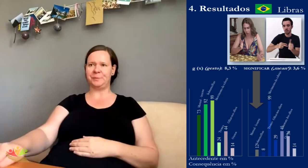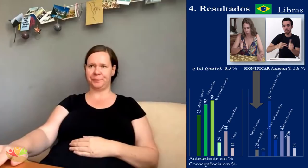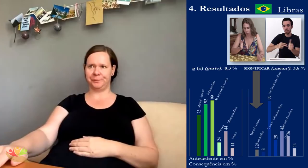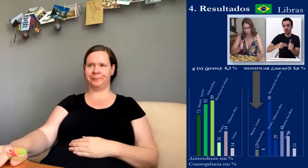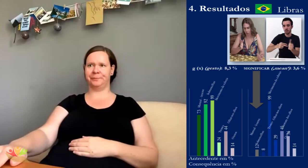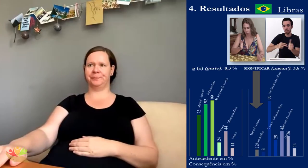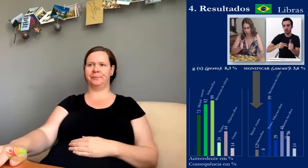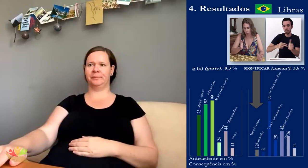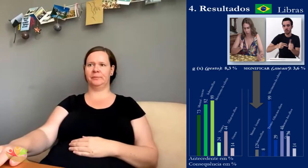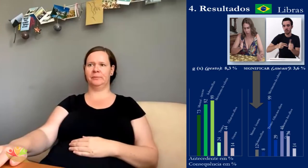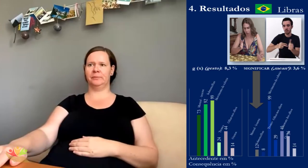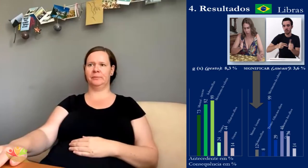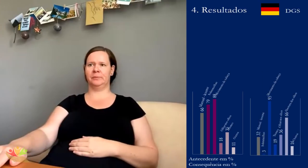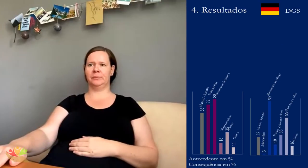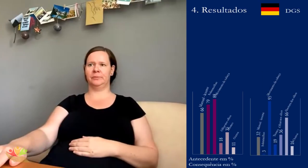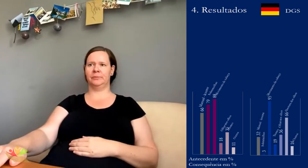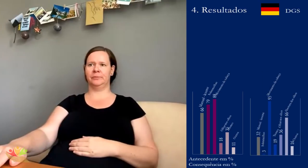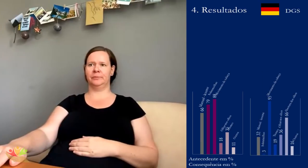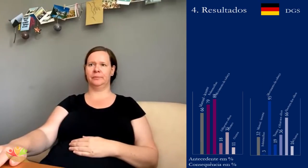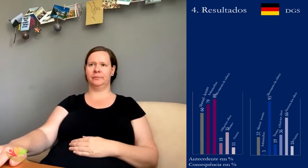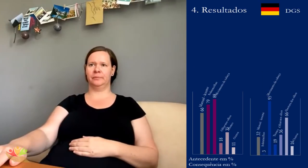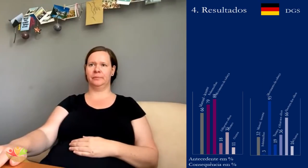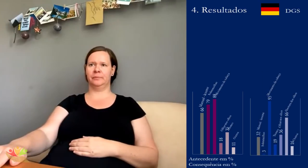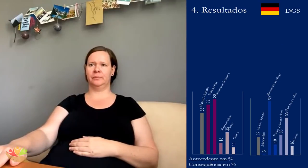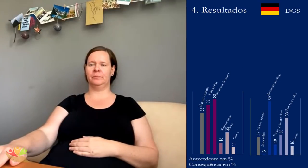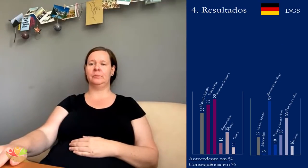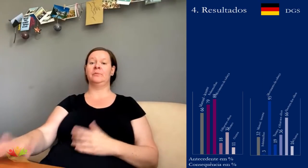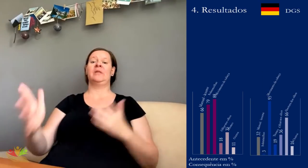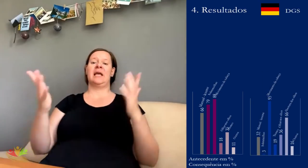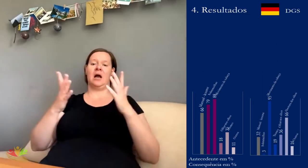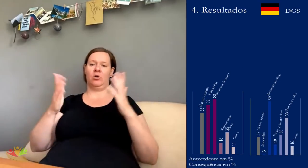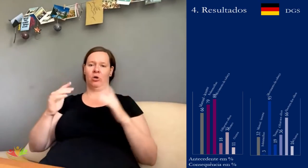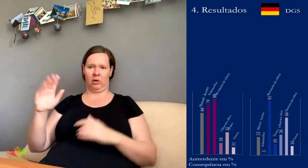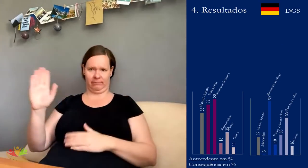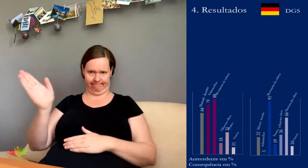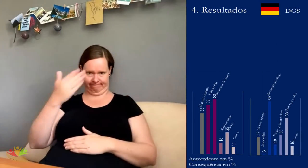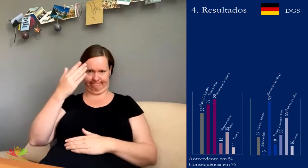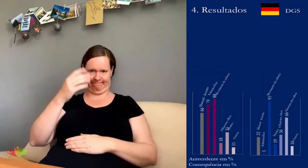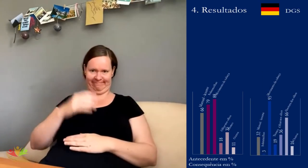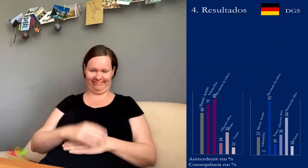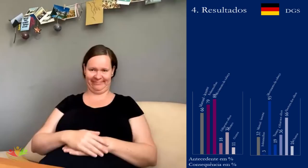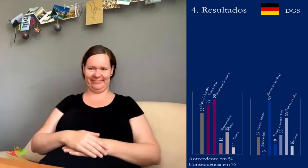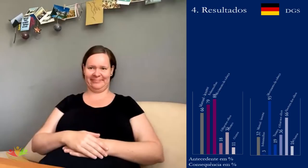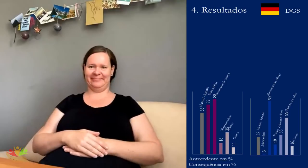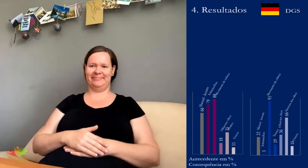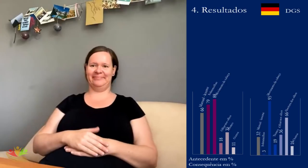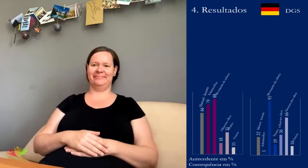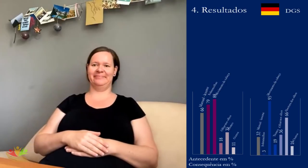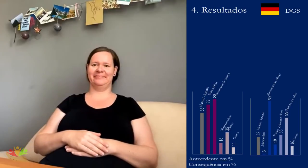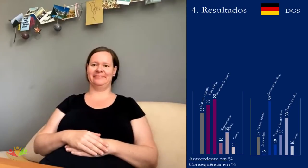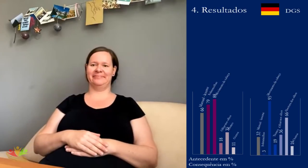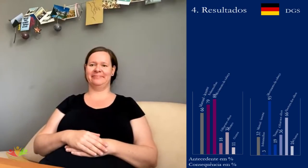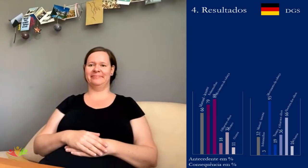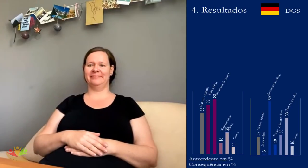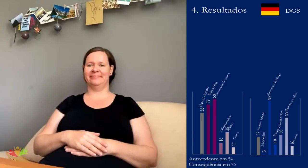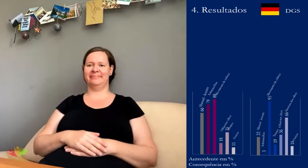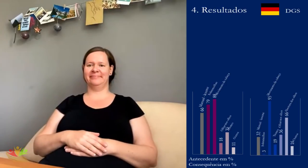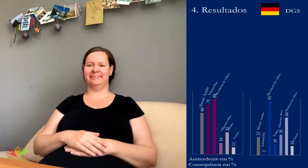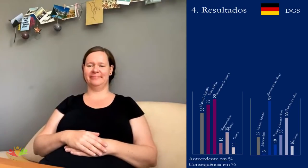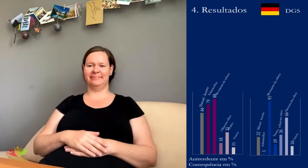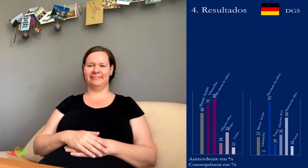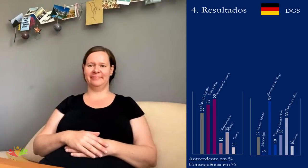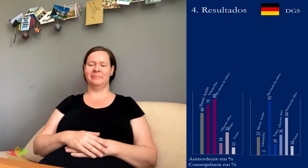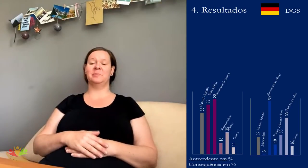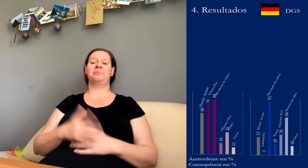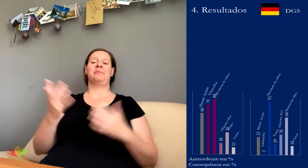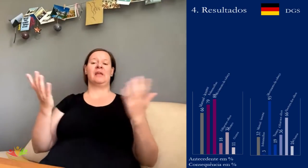carta, significa que você vai ganhar. Esses sinais aparecem em menor número, mas eles também são utilizados para marcar